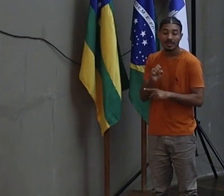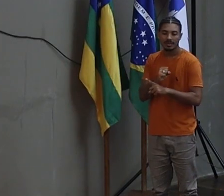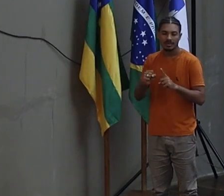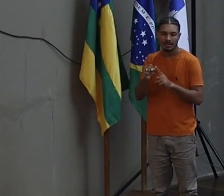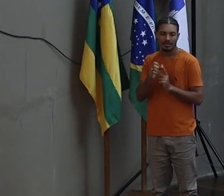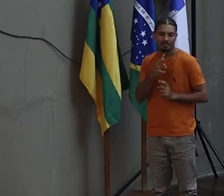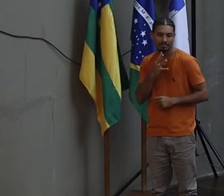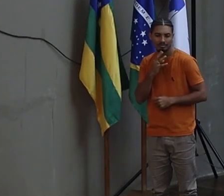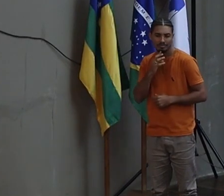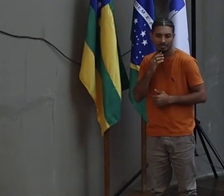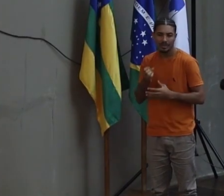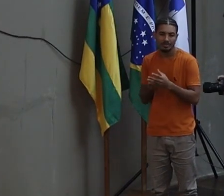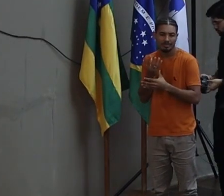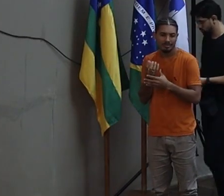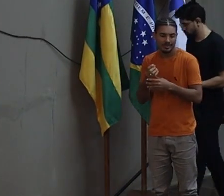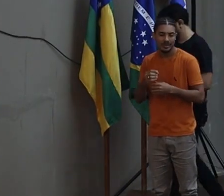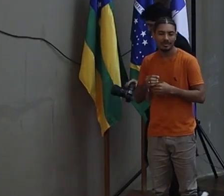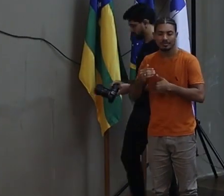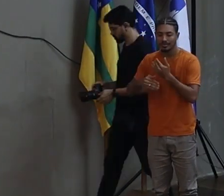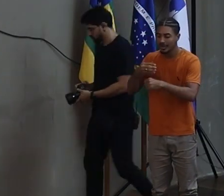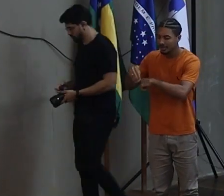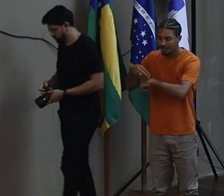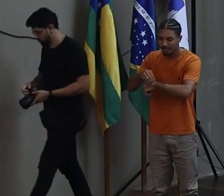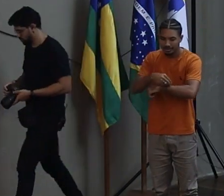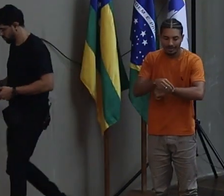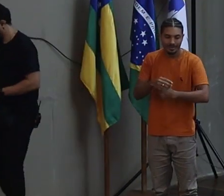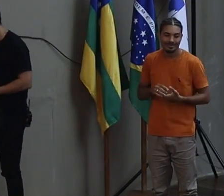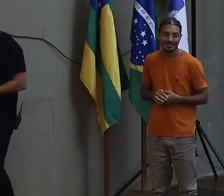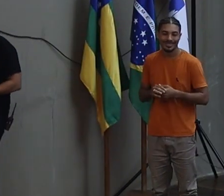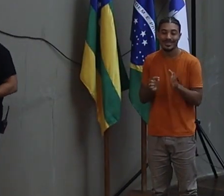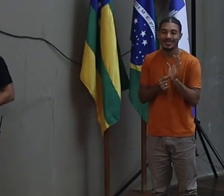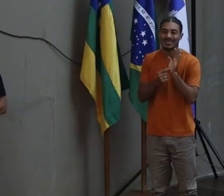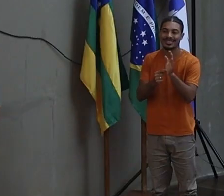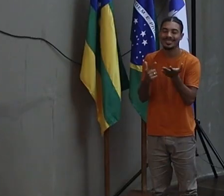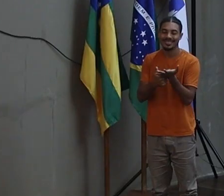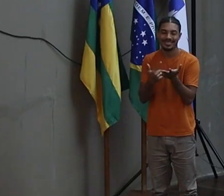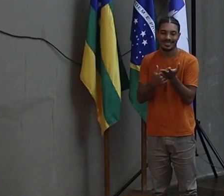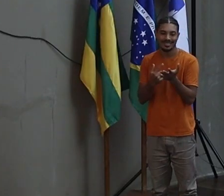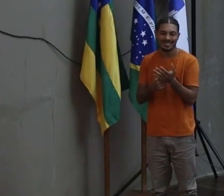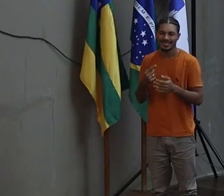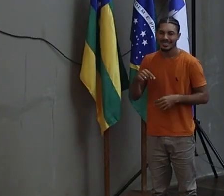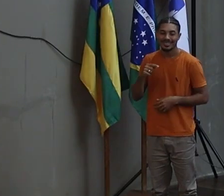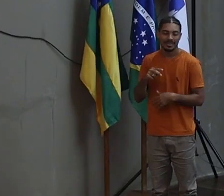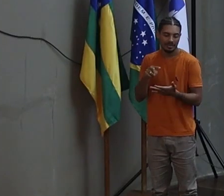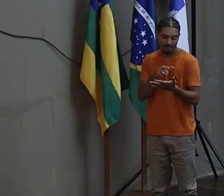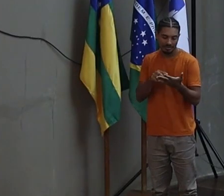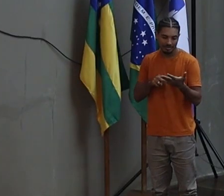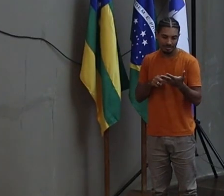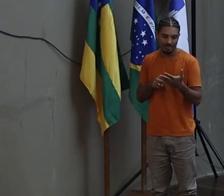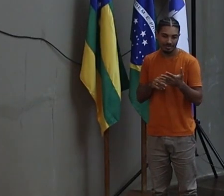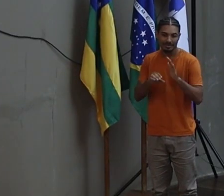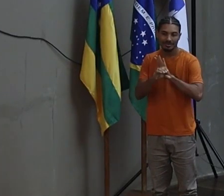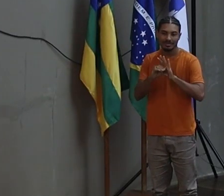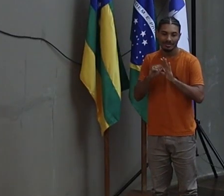conhecimento, né, a produção, a distribuição de recursos, e aí eu vou divulgando novamente o livro, né? Quem lê, por exemplo, o capítulo